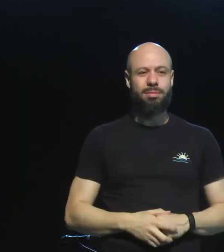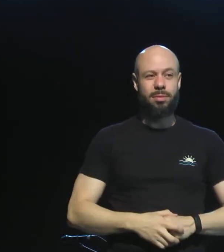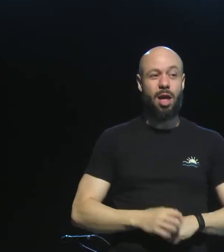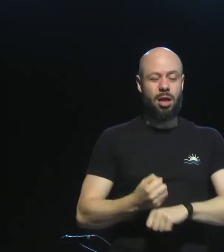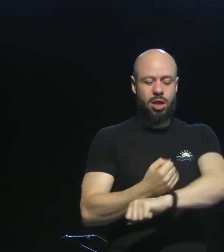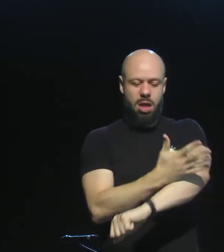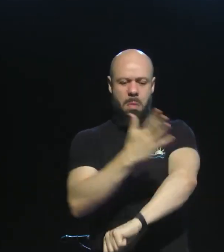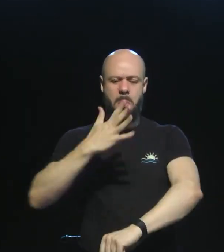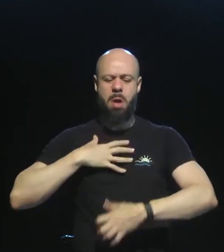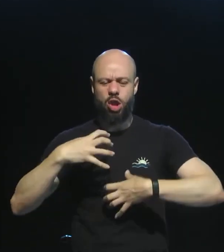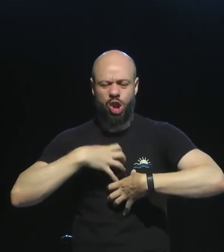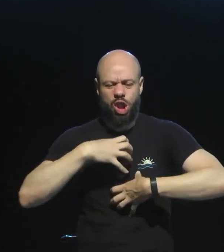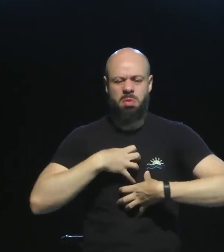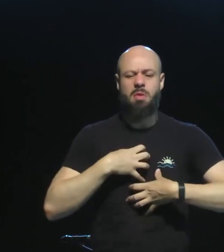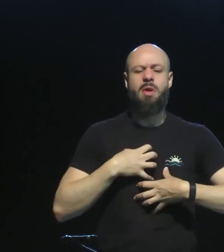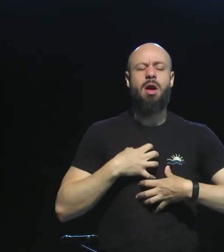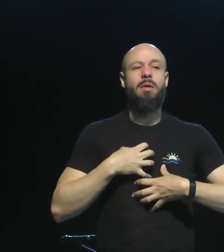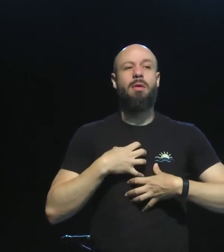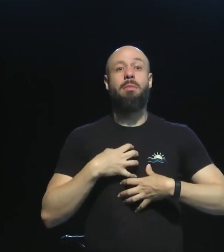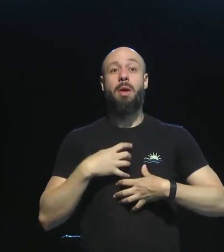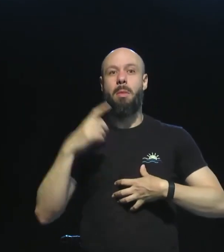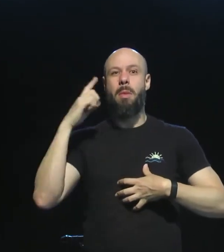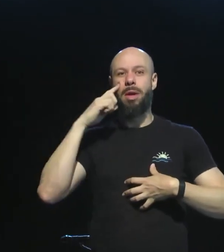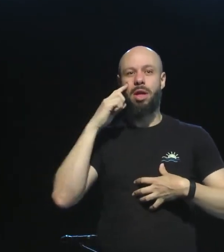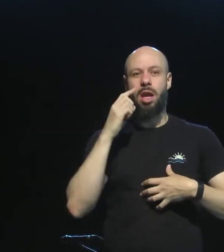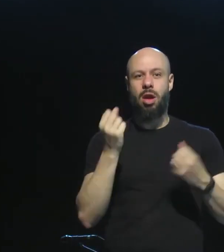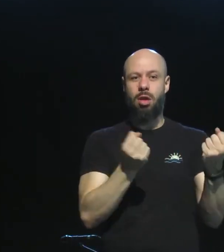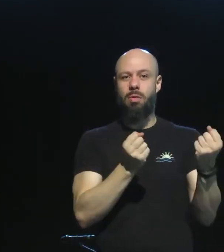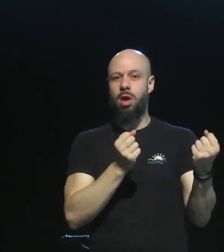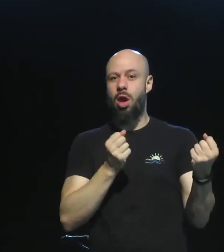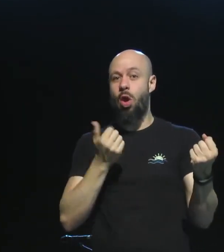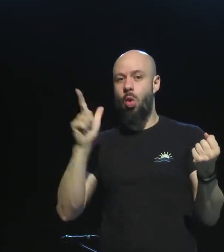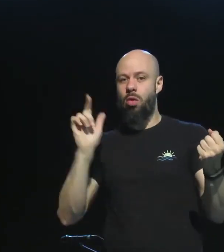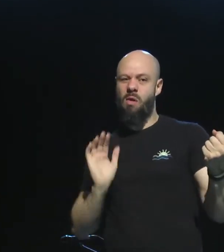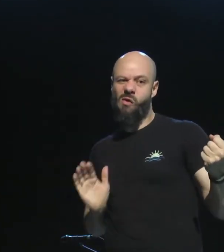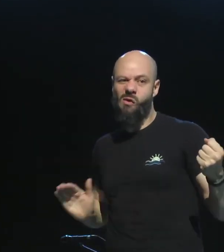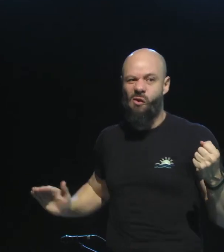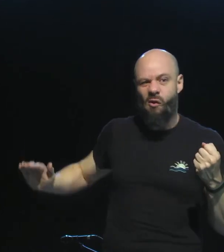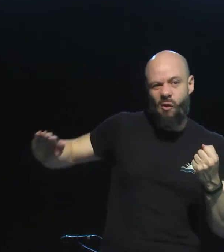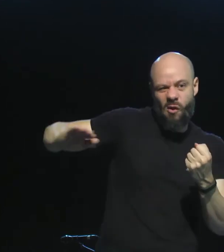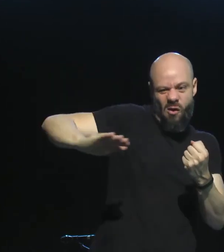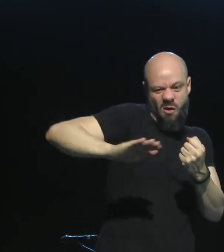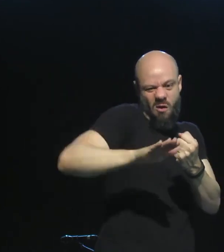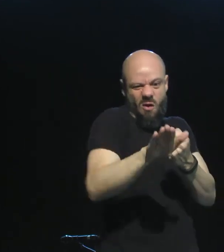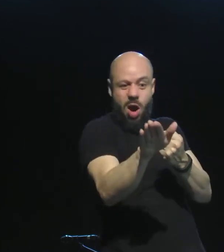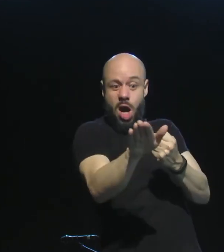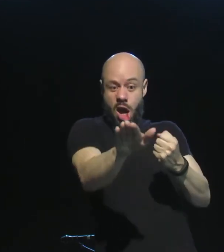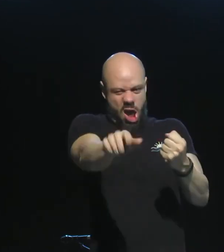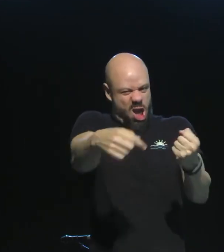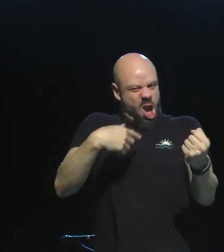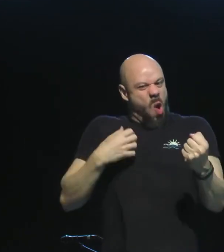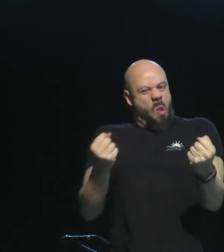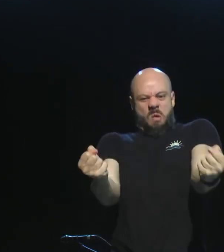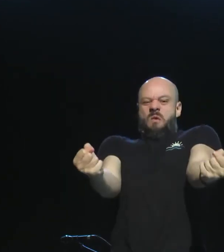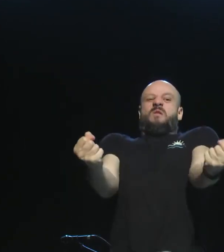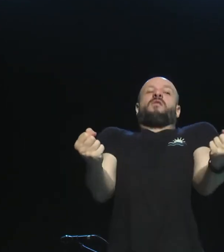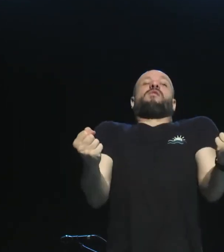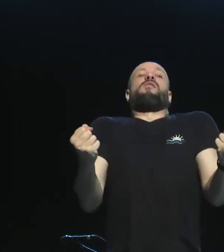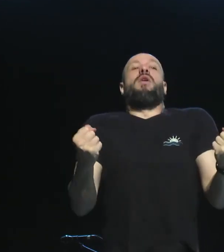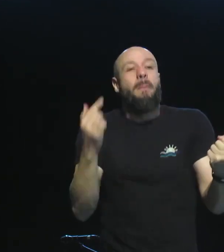sentimentos, quando o cara faz algo deliberadamente e me corta, achando que ele está no direito,